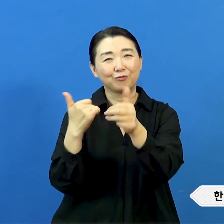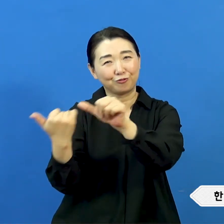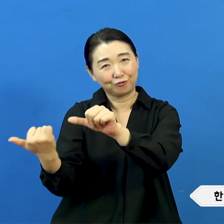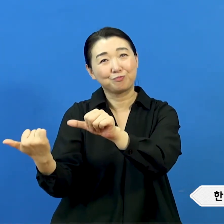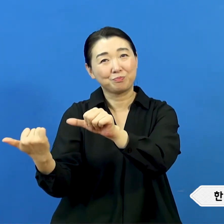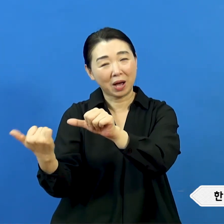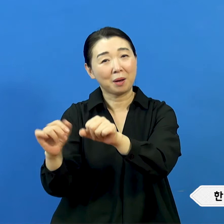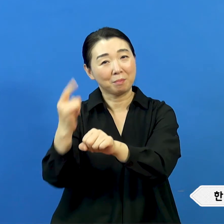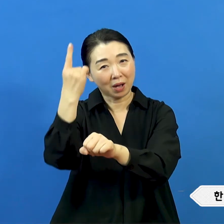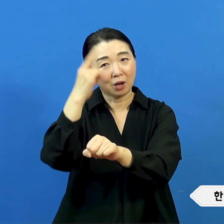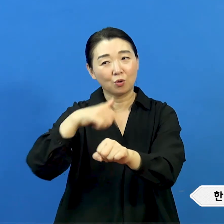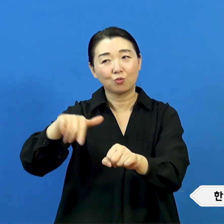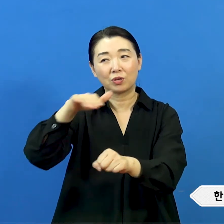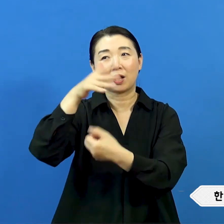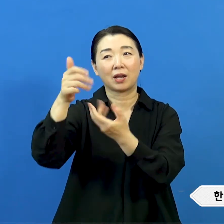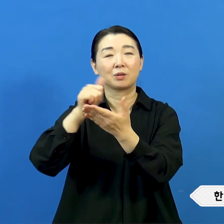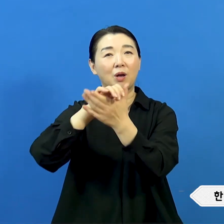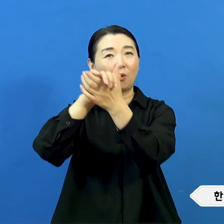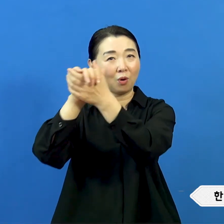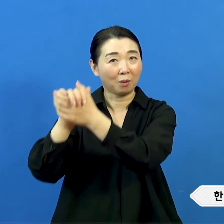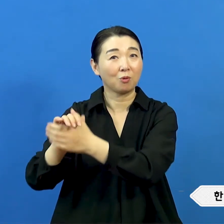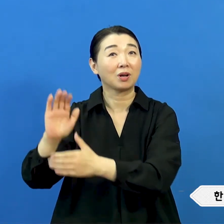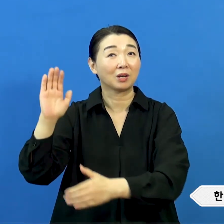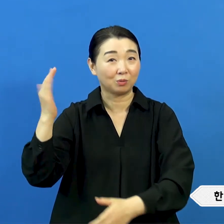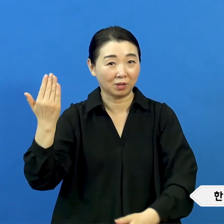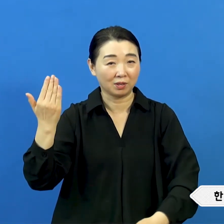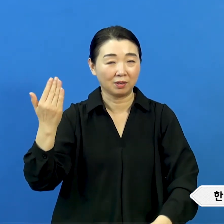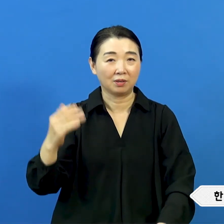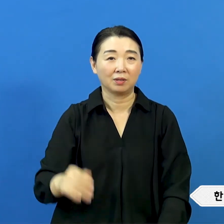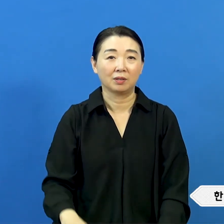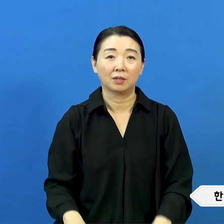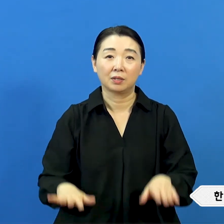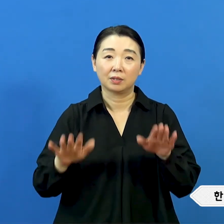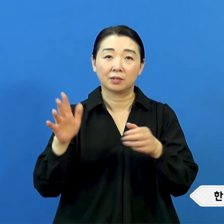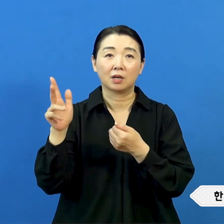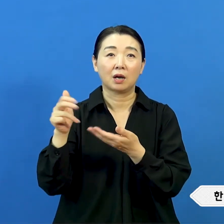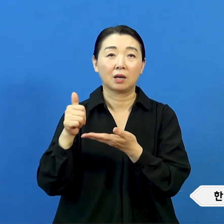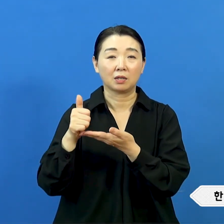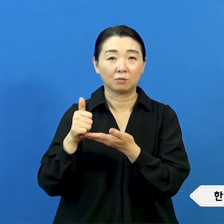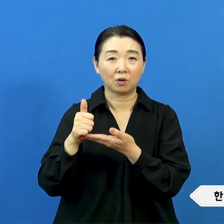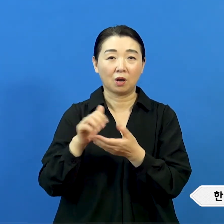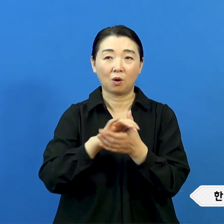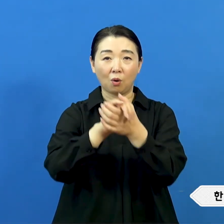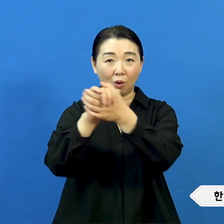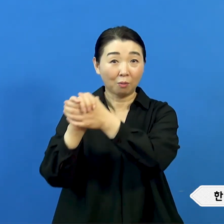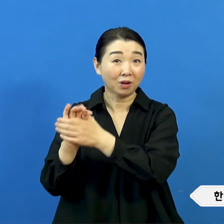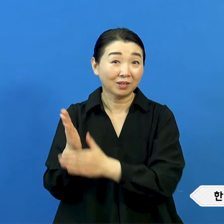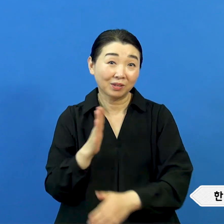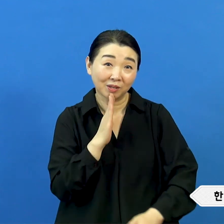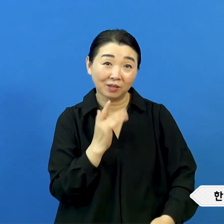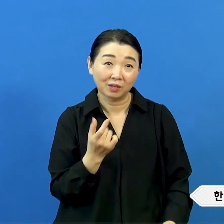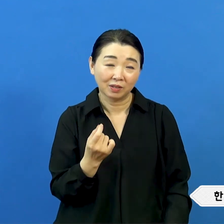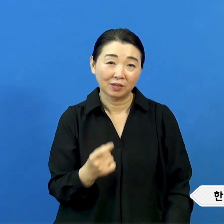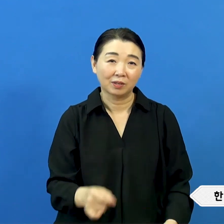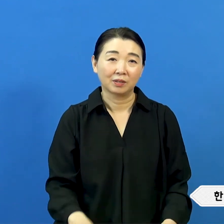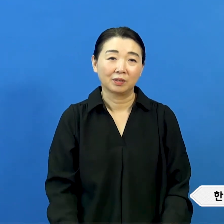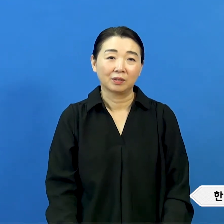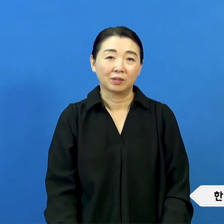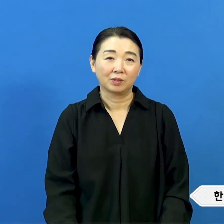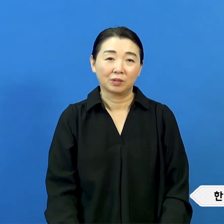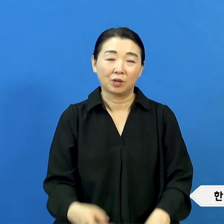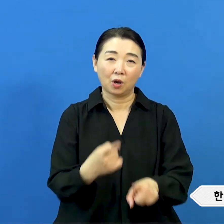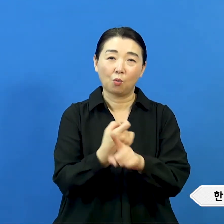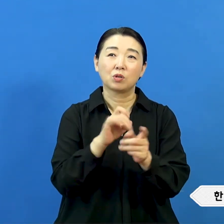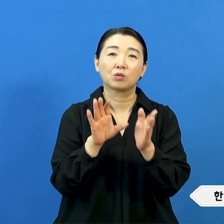죽으심으로 말미암아서 우리가 하나님과 화목하게 해주셨는데, 지금은 하나님과 화목하게 됐지 않습니까? 원수